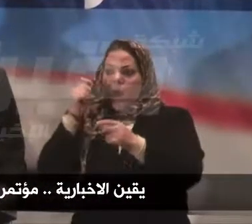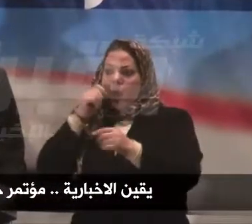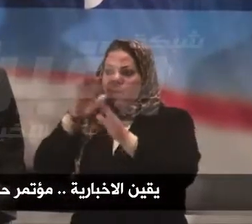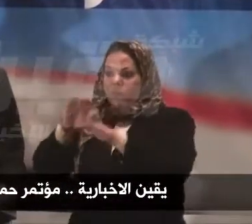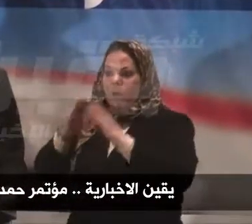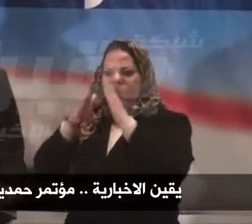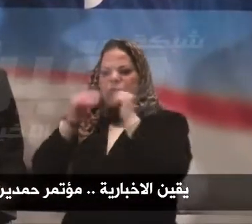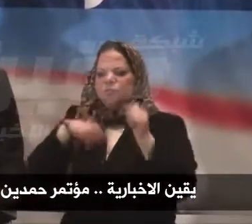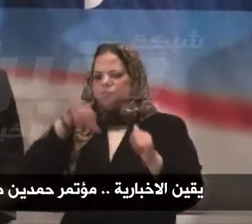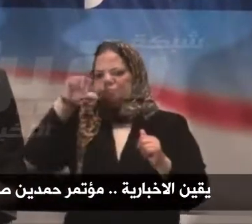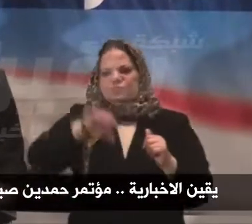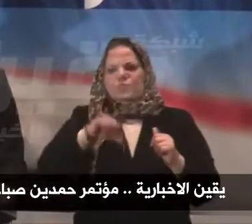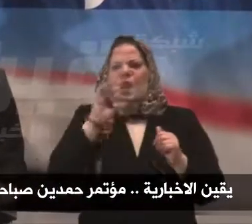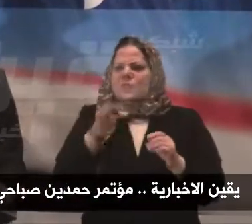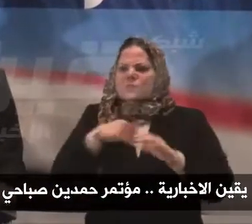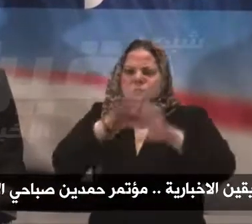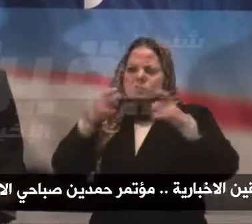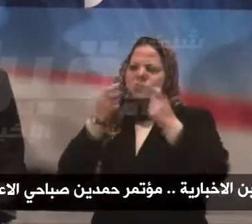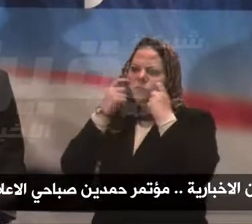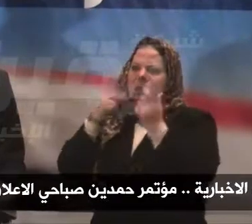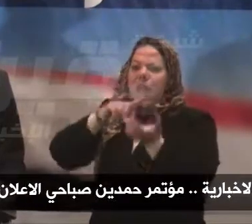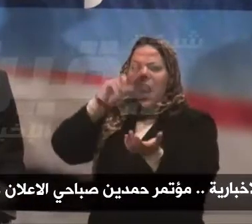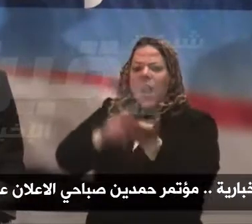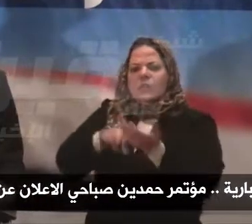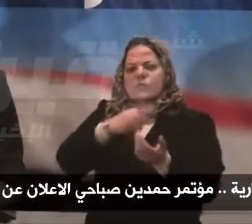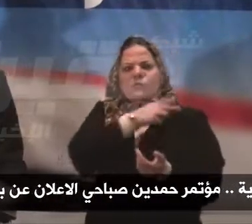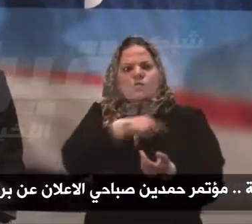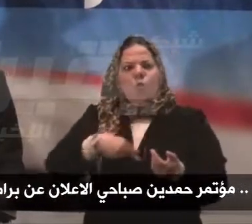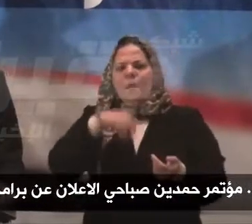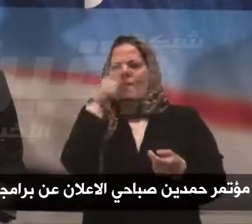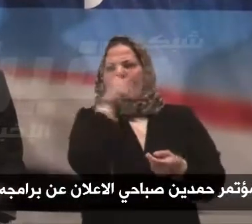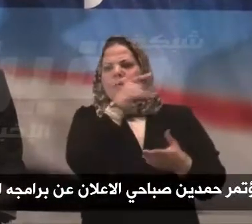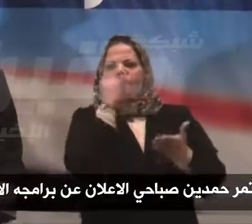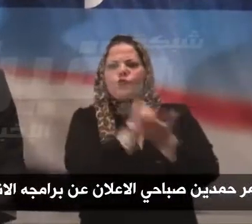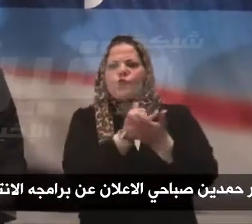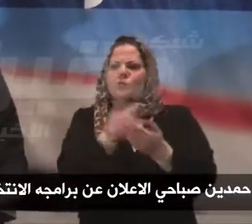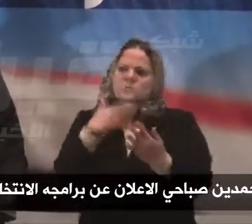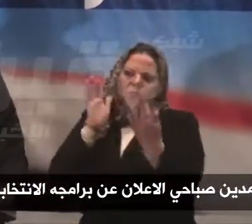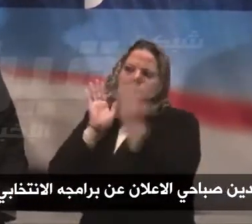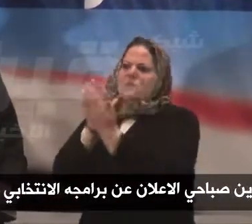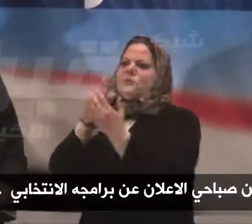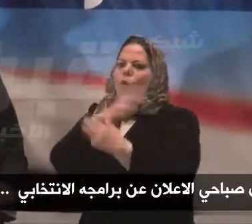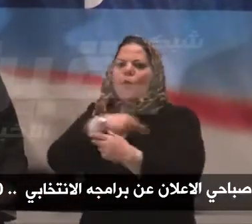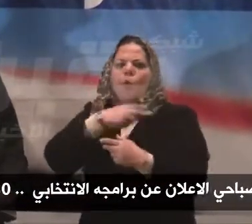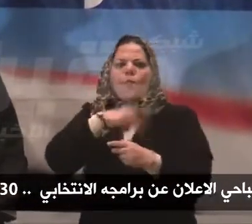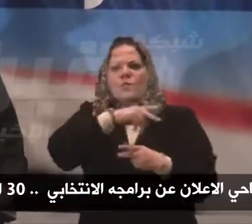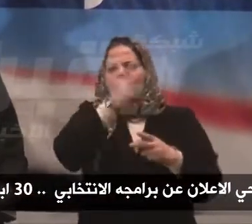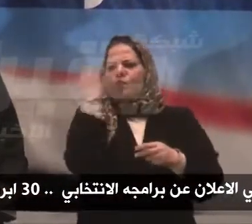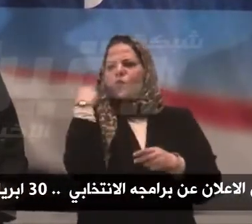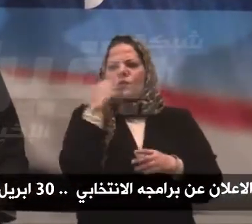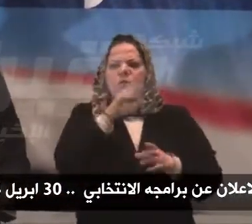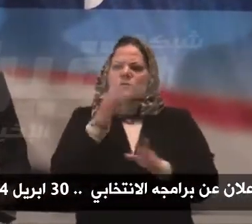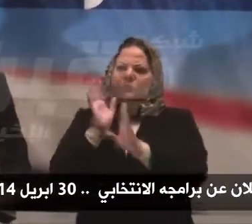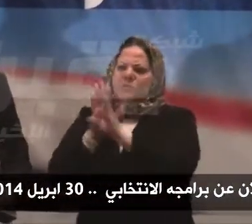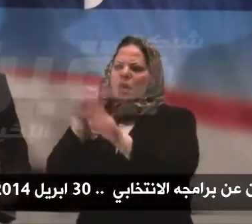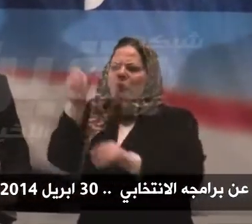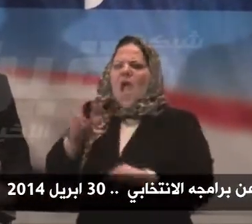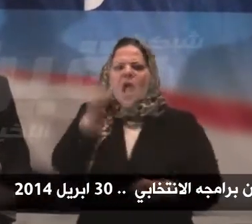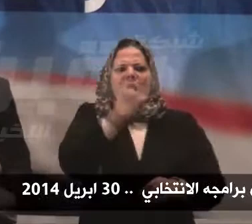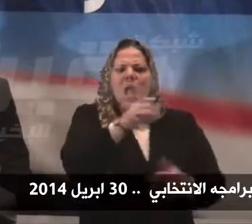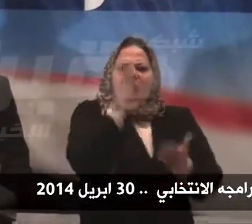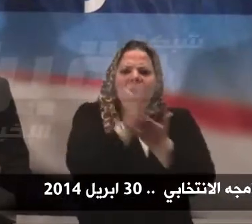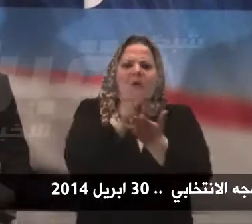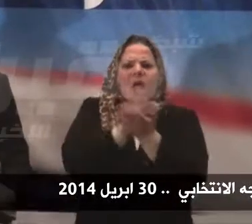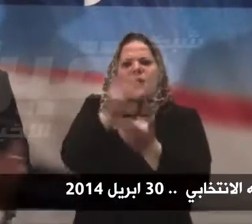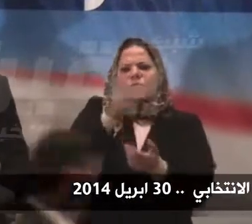والحريات، وبالتالي يجب أن تلتزم الدولة في مواجهتها الأمنية على صيانة وحماية الحقوق